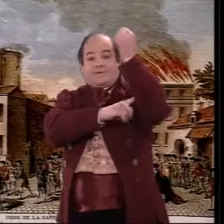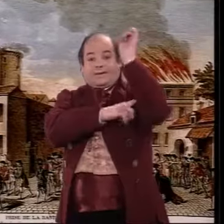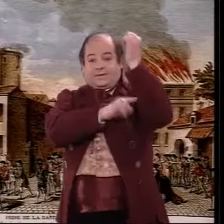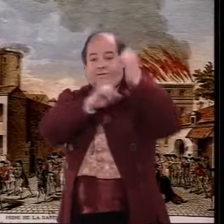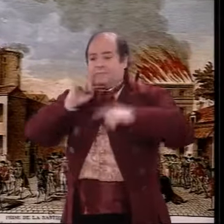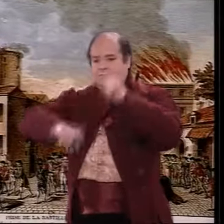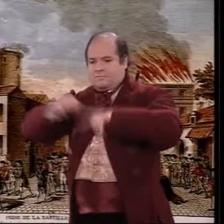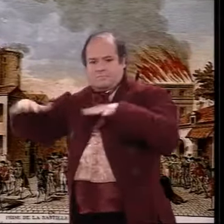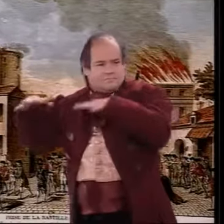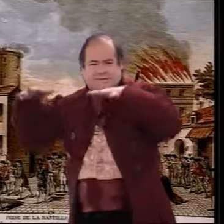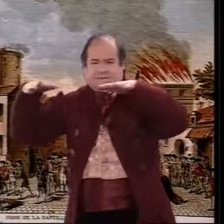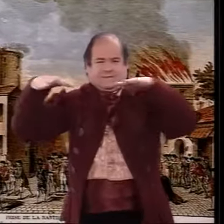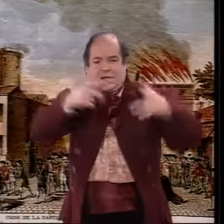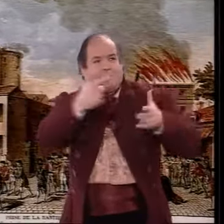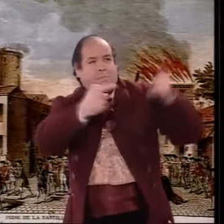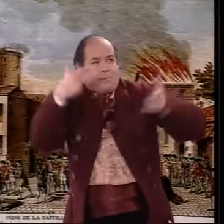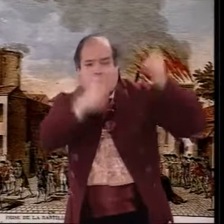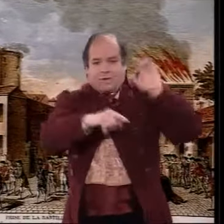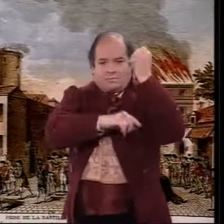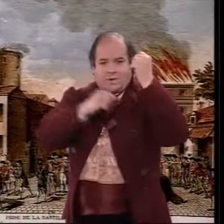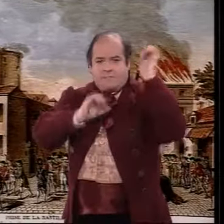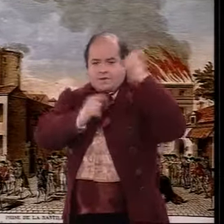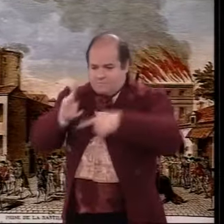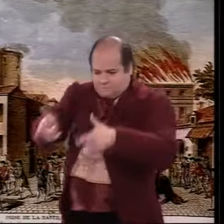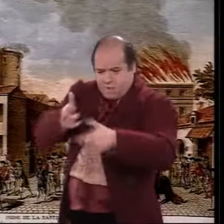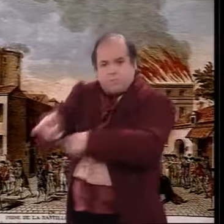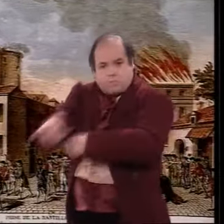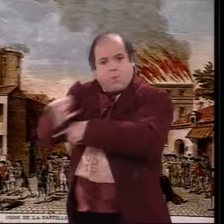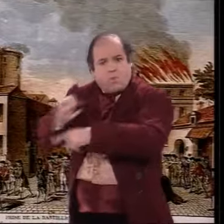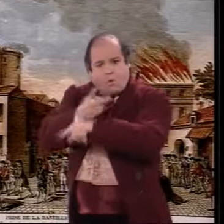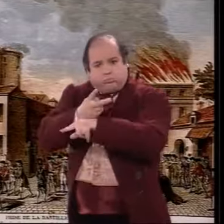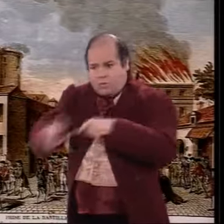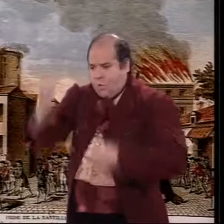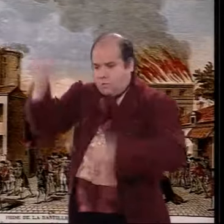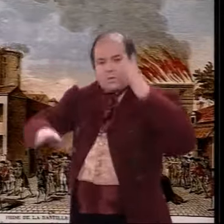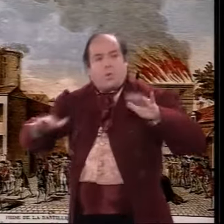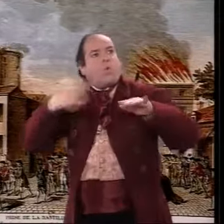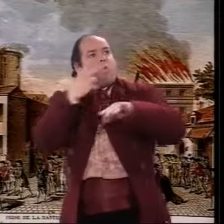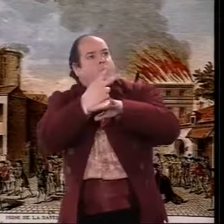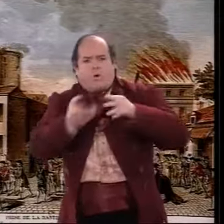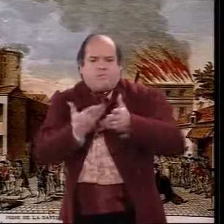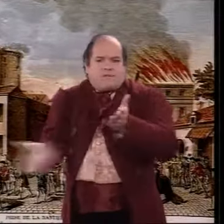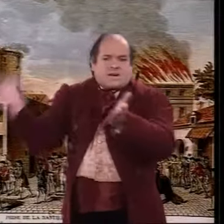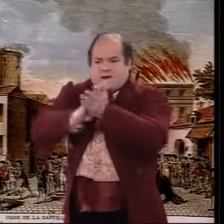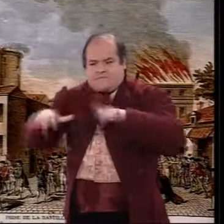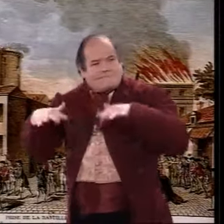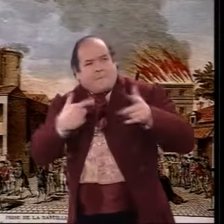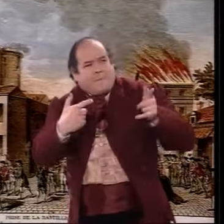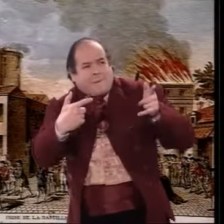C'est une courte bataille qui s'engage dans la forteresse. On croit d'abord à une émeute, mais bientôt, ce sont des salves de fusils qui partent, puis le